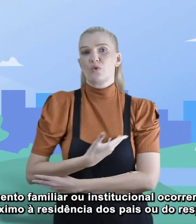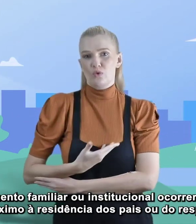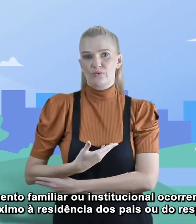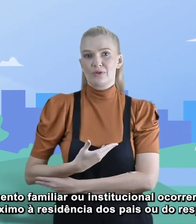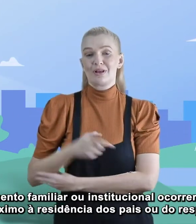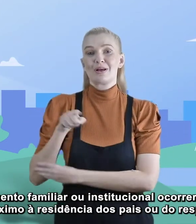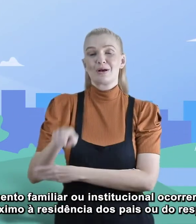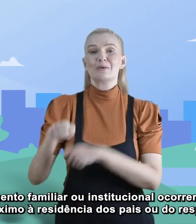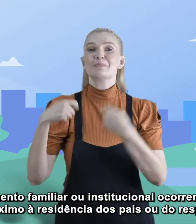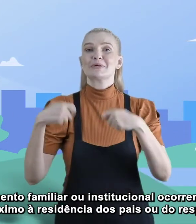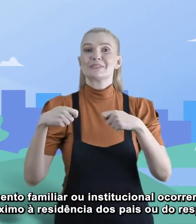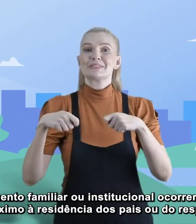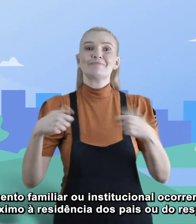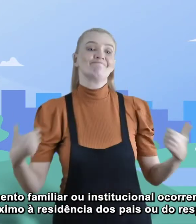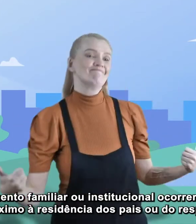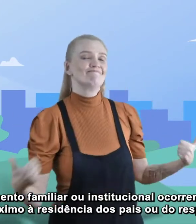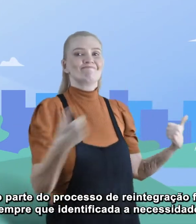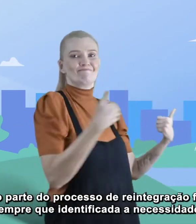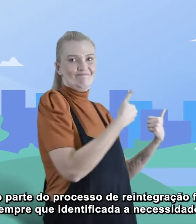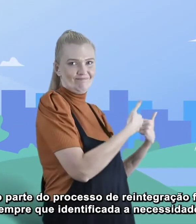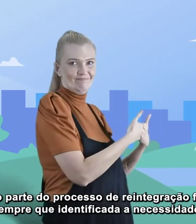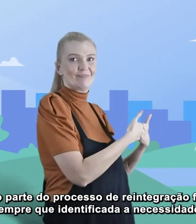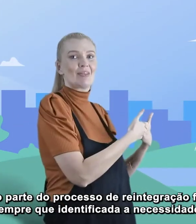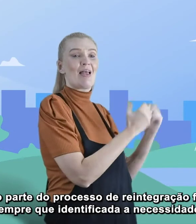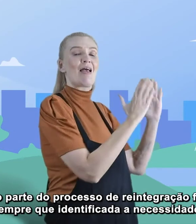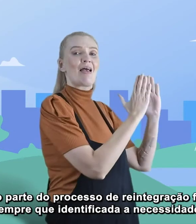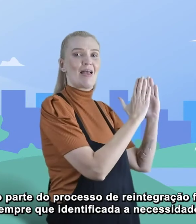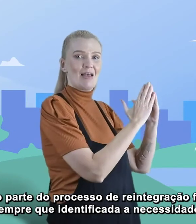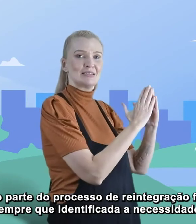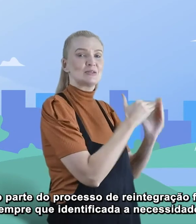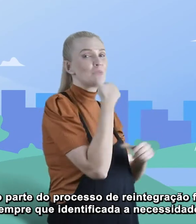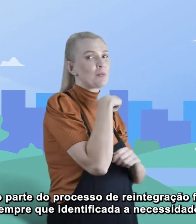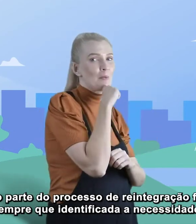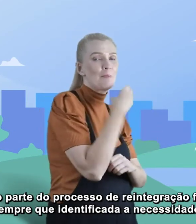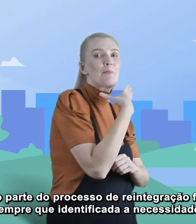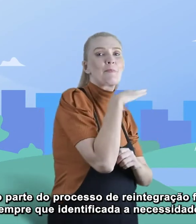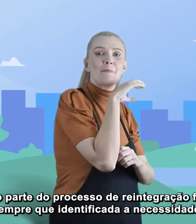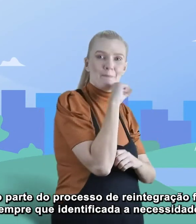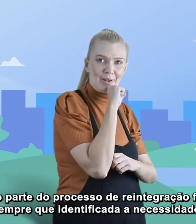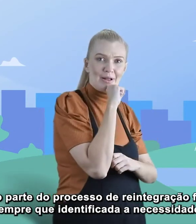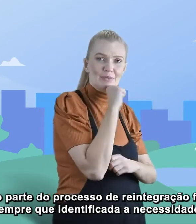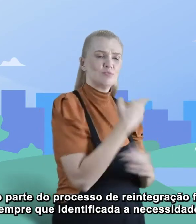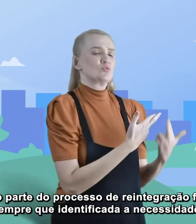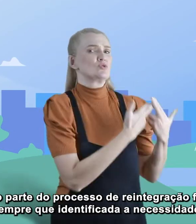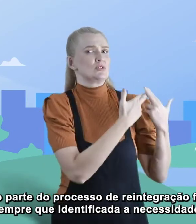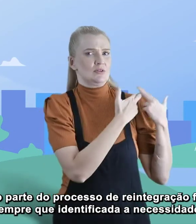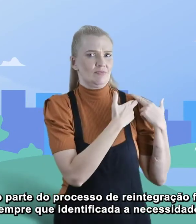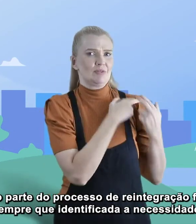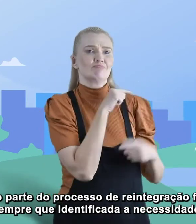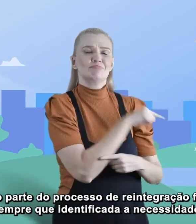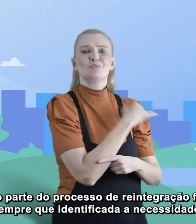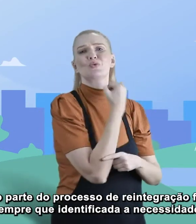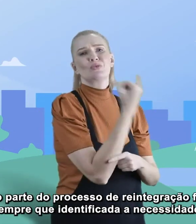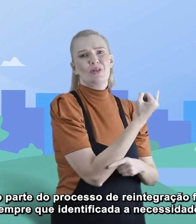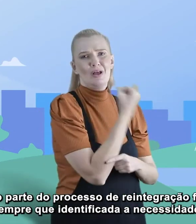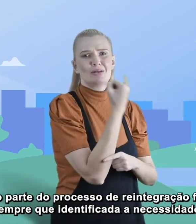dos pais ou do responsável e como parte do processo de reintegração familiar. Sempre que identificada a necessidade,